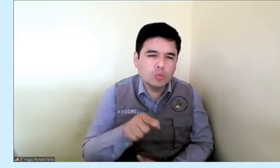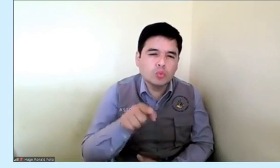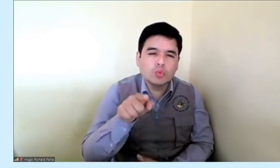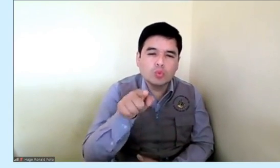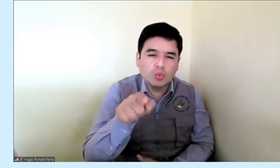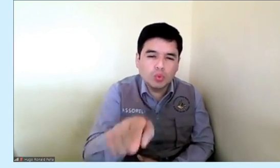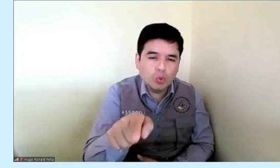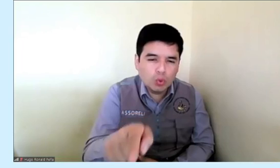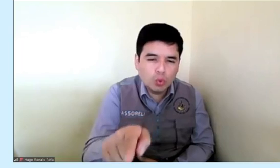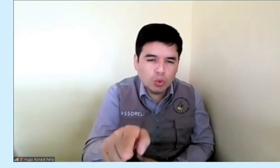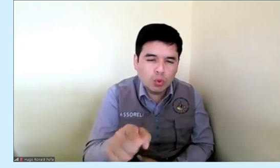¿cuál es